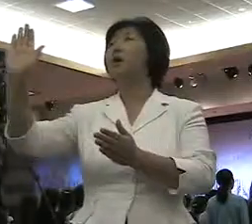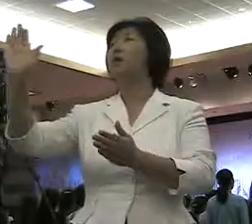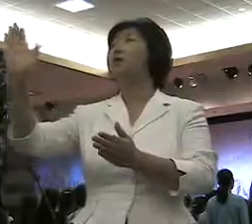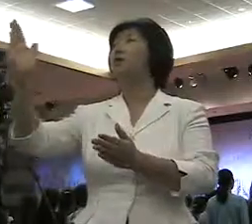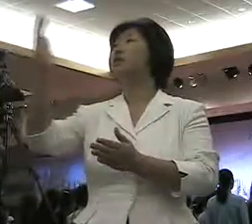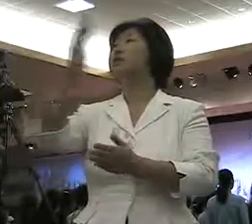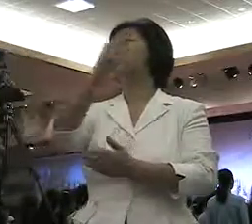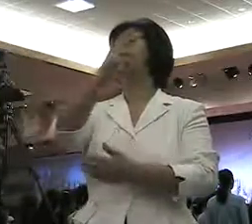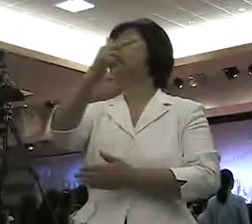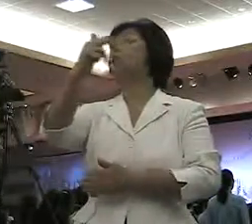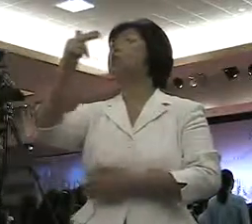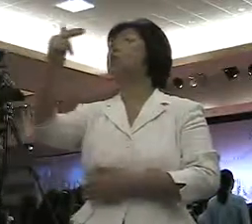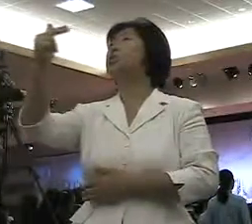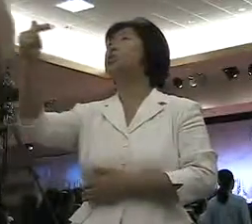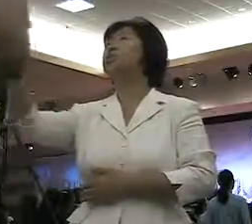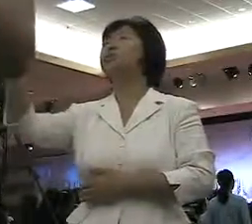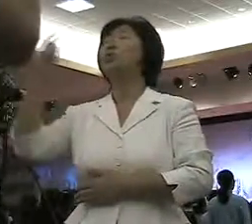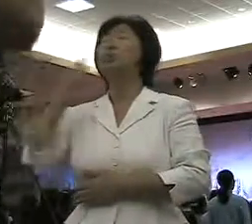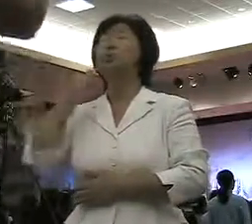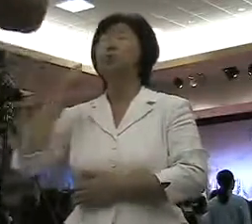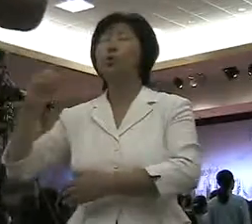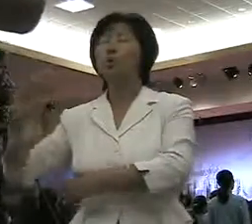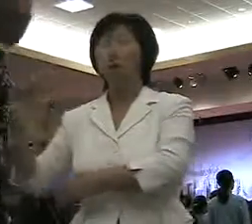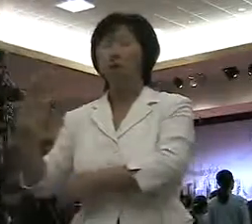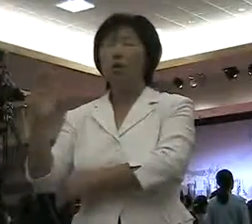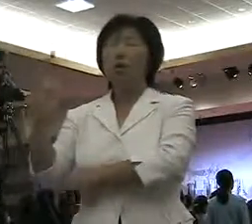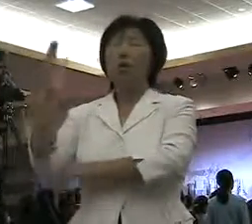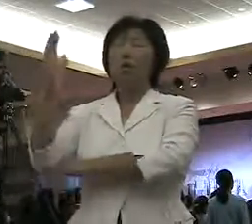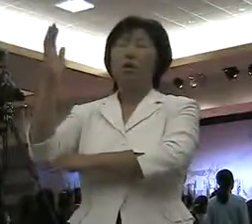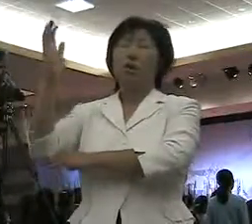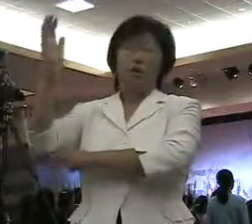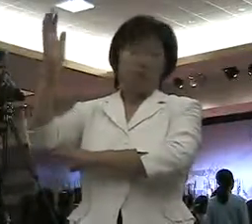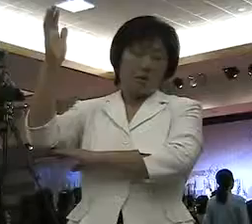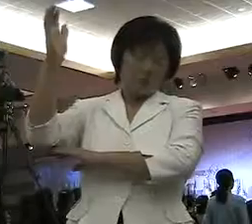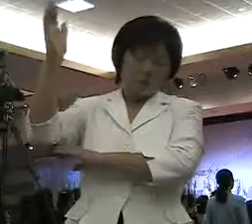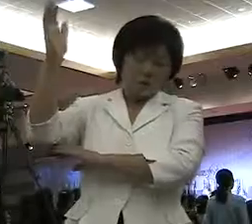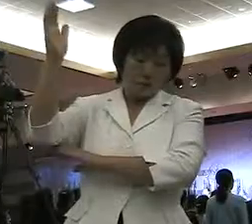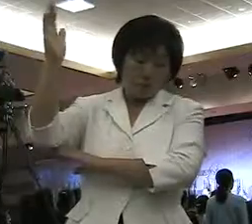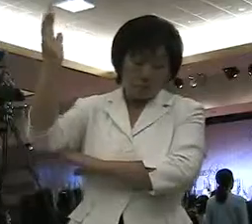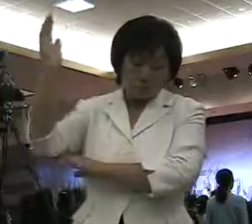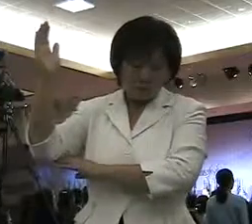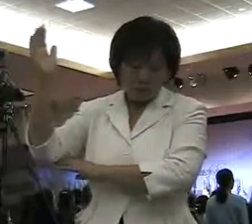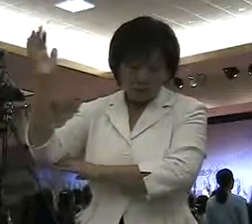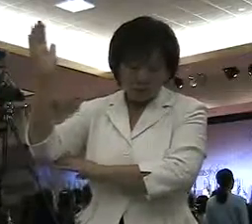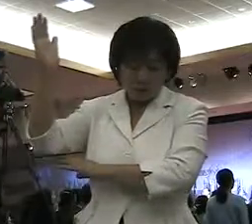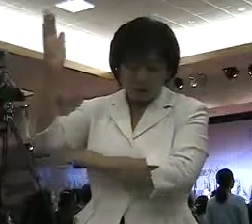재물이 되신 주 영광 중에